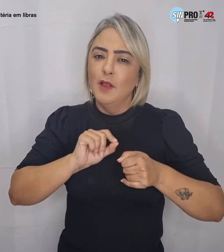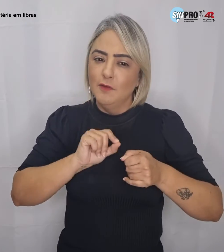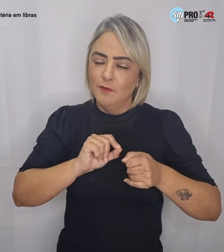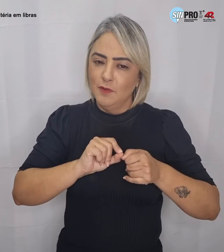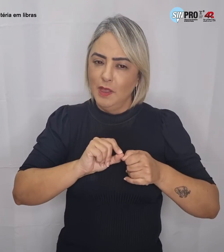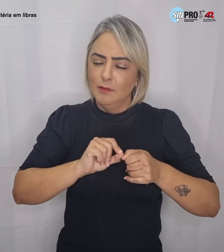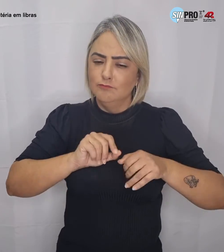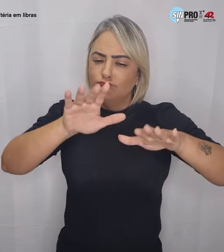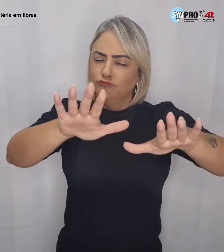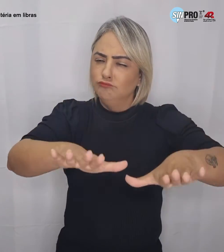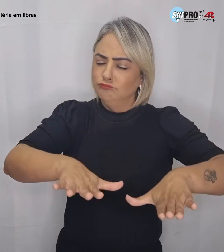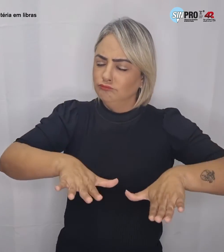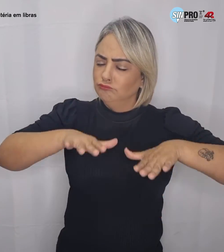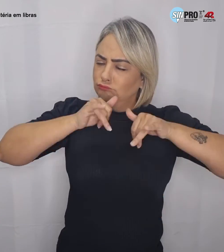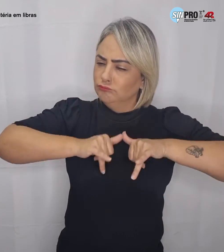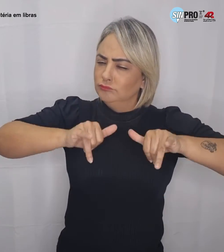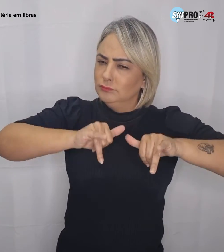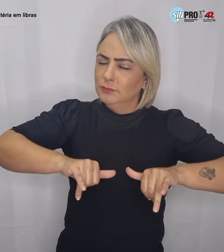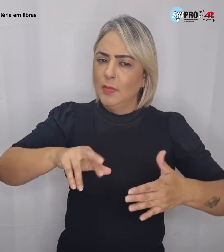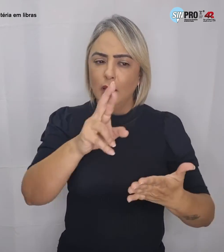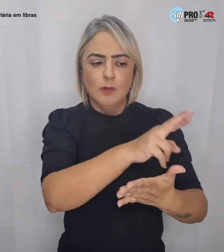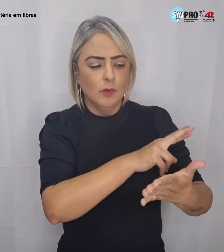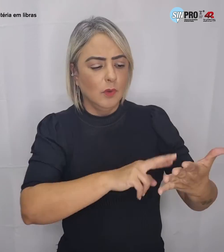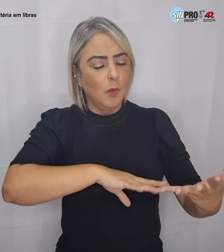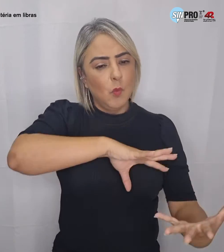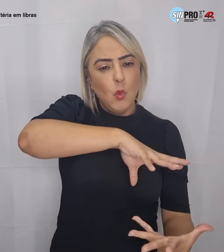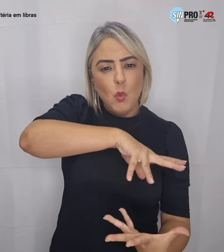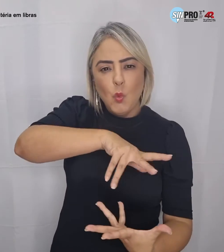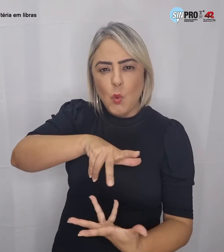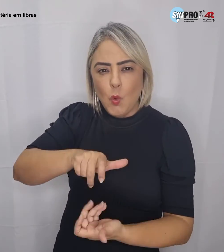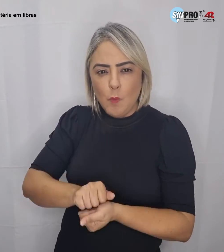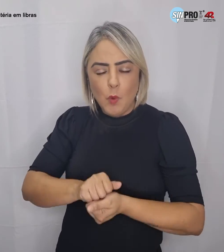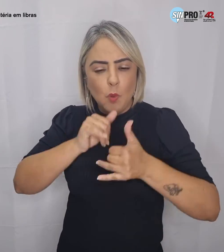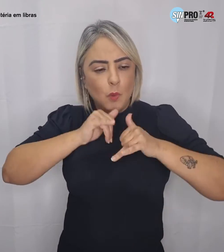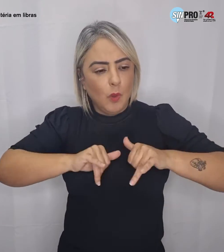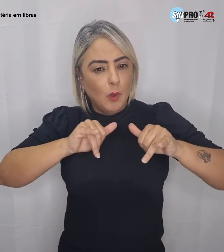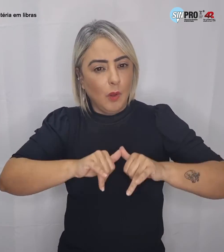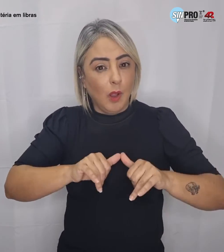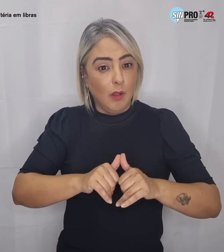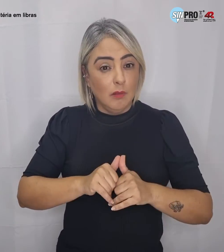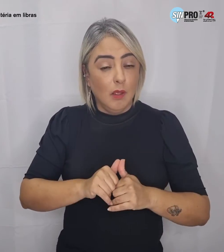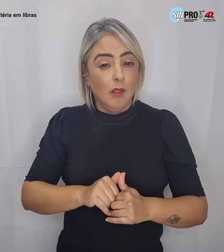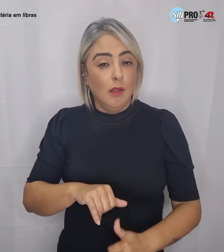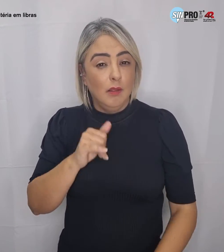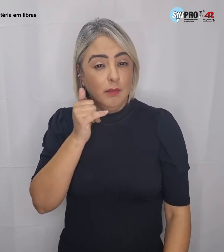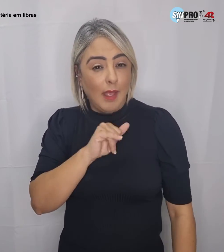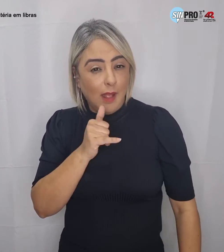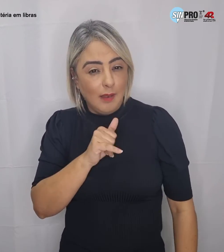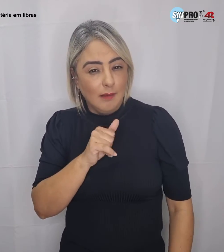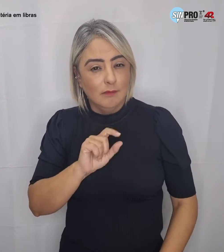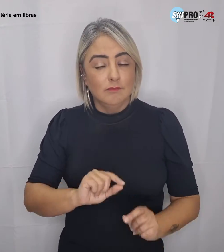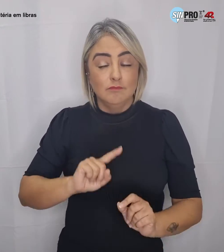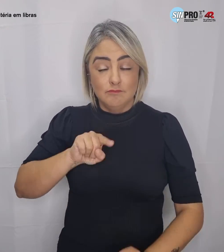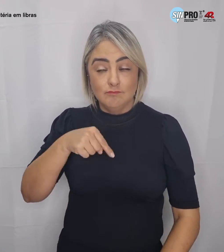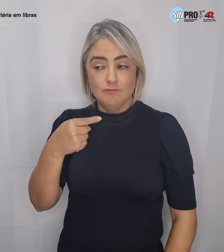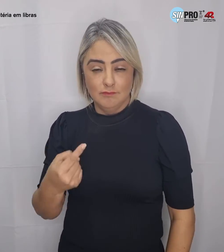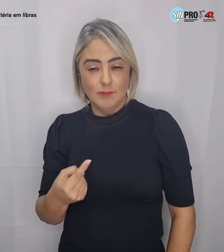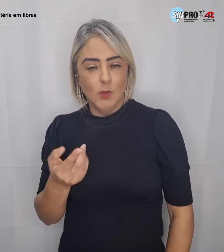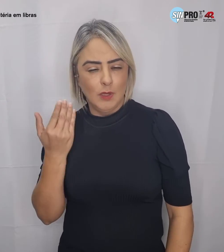foi feito durante a divulgação do relatório global divulgado em Roma. Na ocasião,